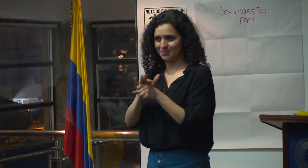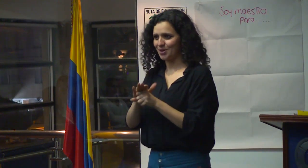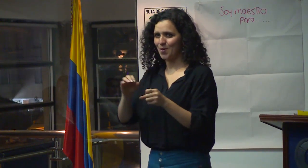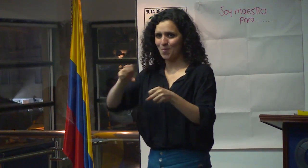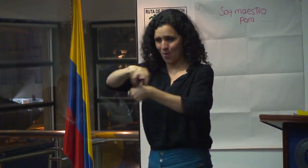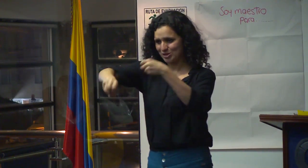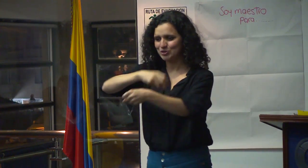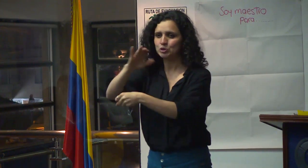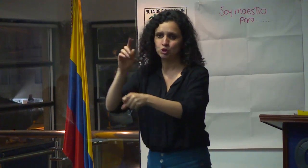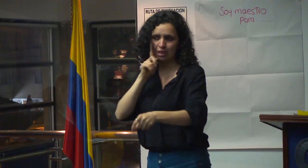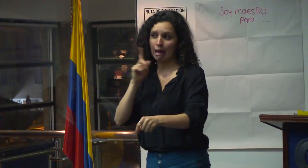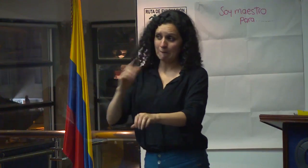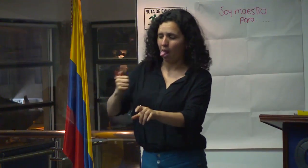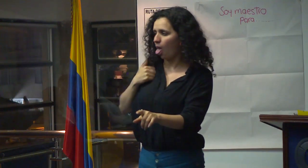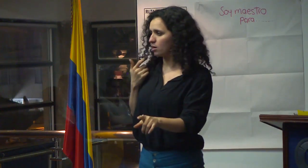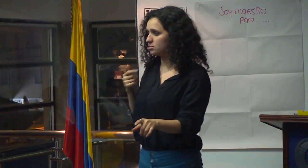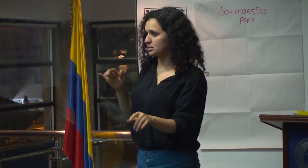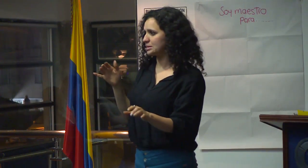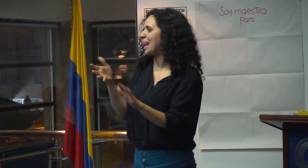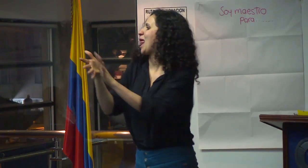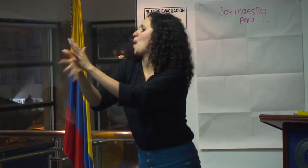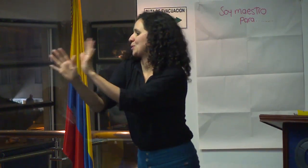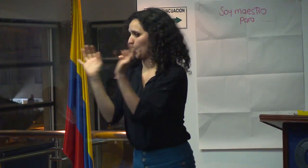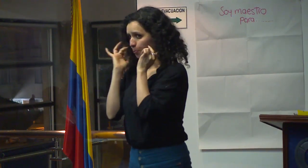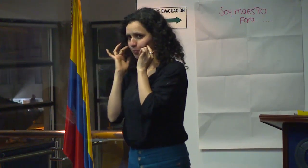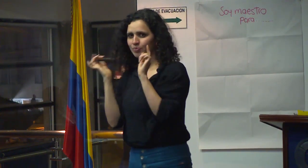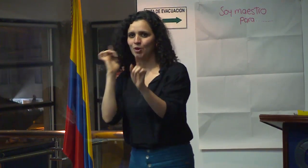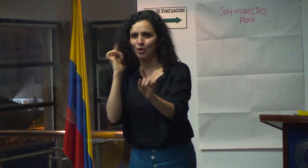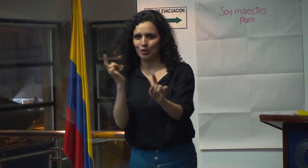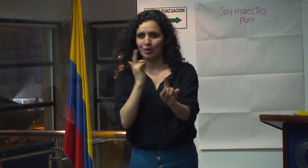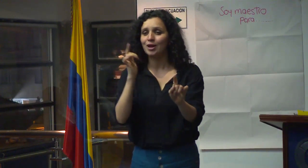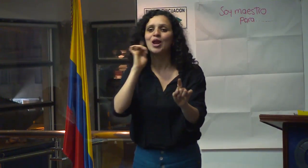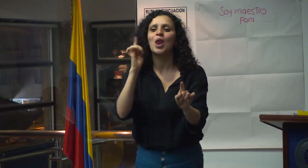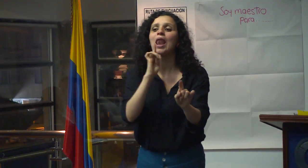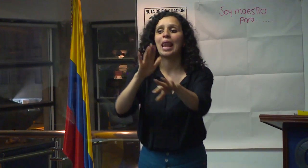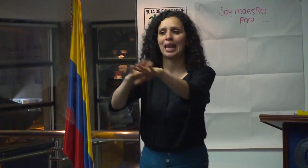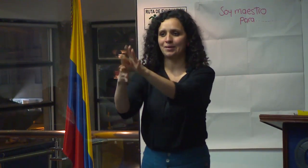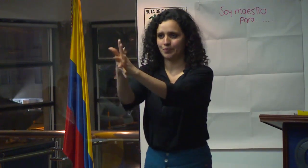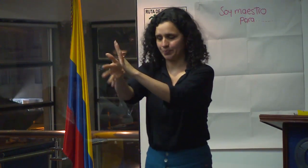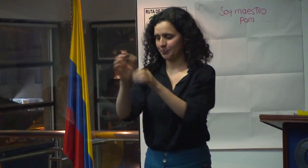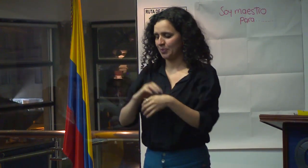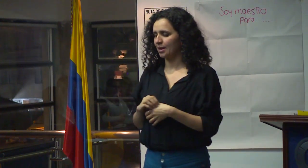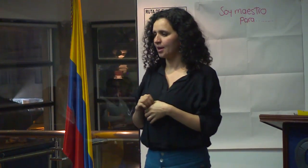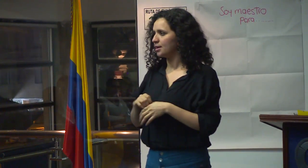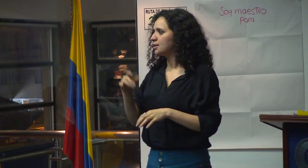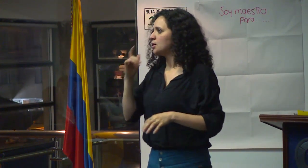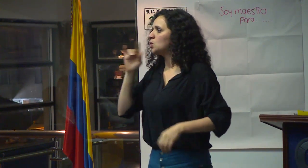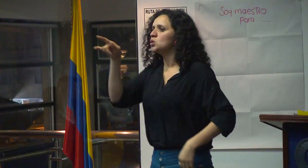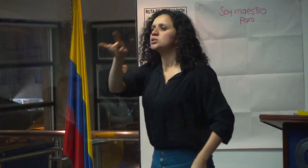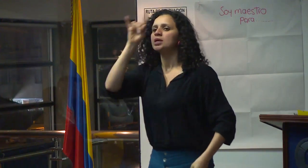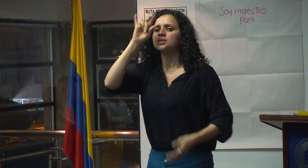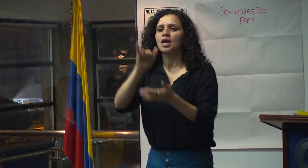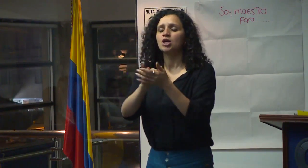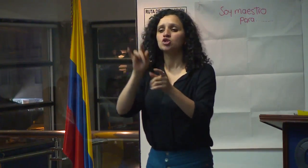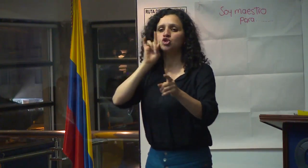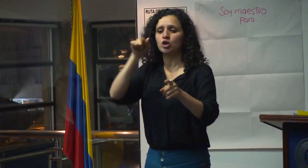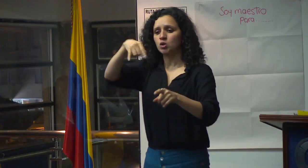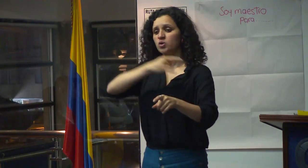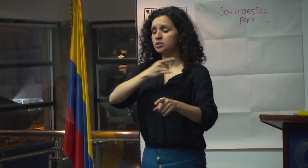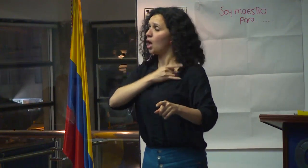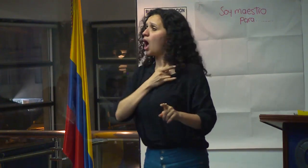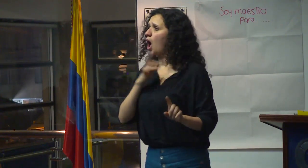aprovecho para hacer aquí la cuña de los sordos que están, se han enfatizado tanto en lo que para ustedes debe ser la educación y